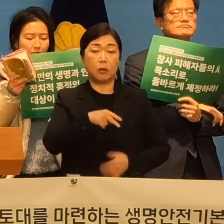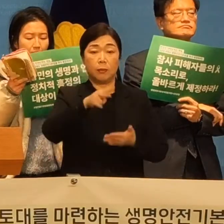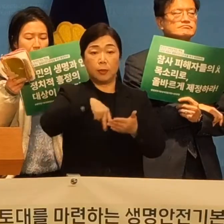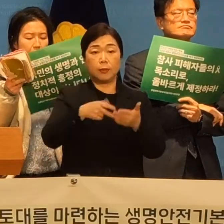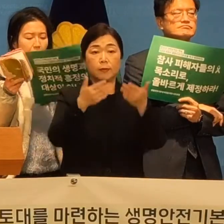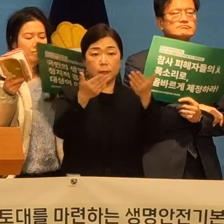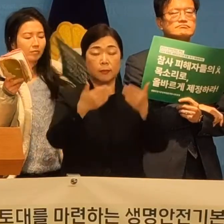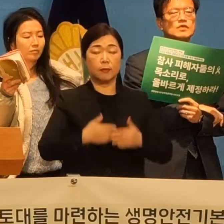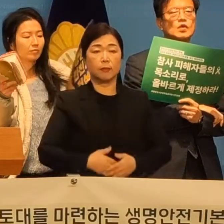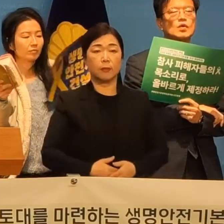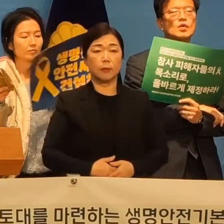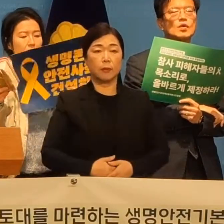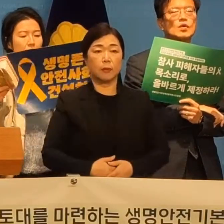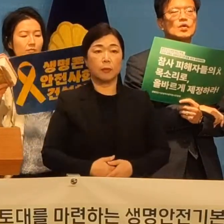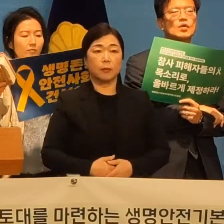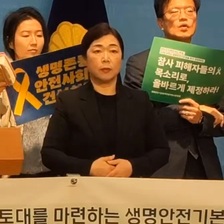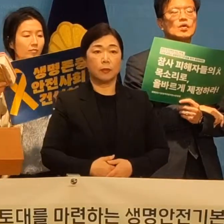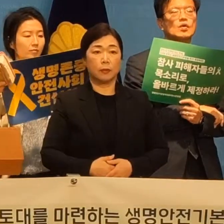주시겠습니다.